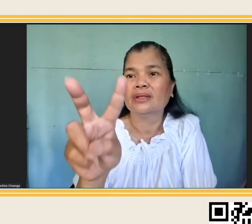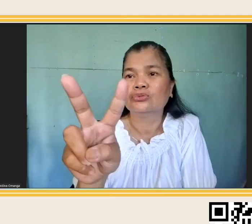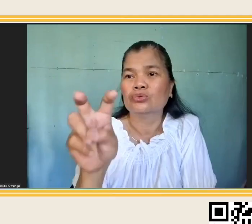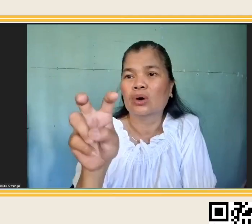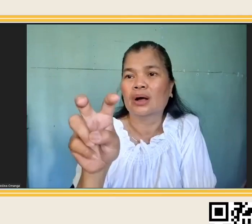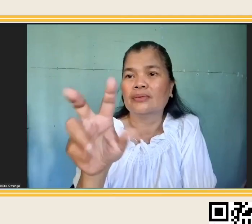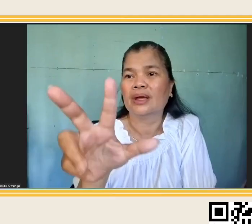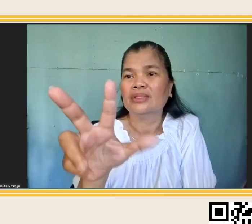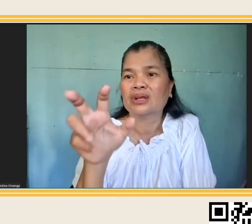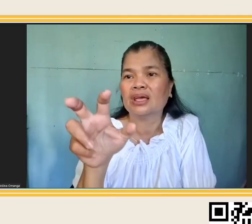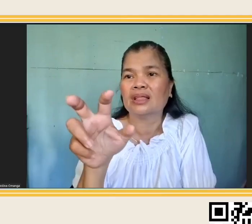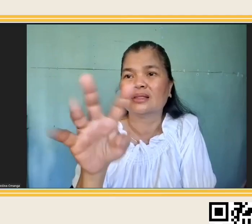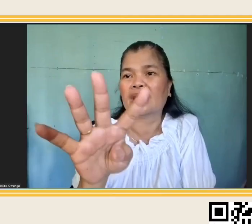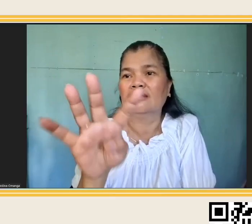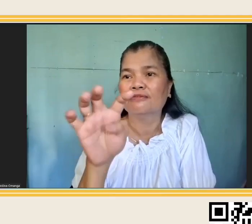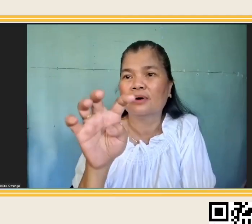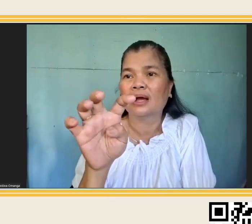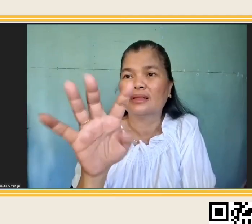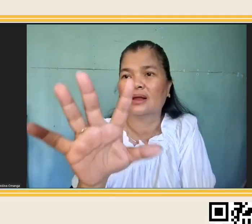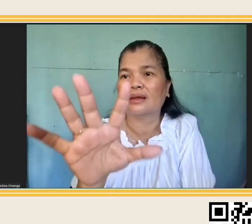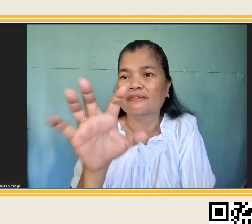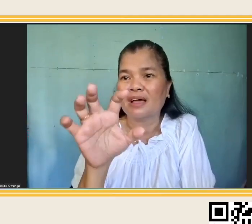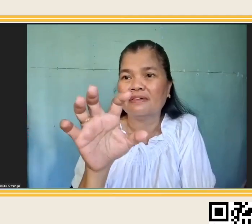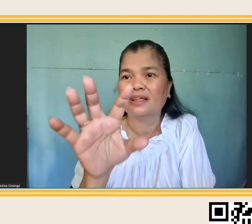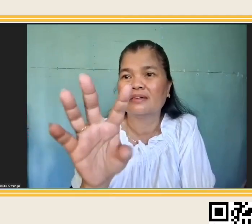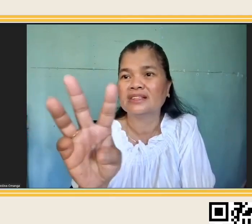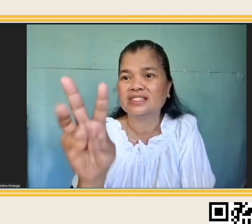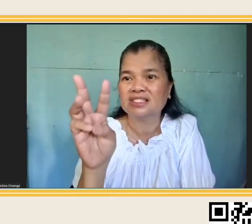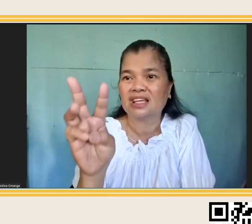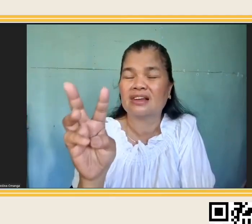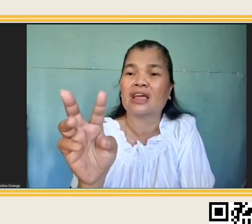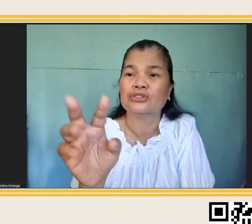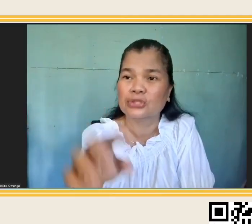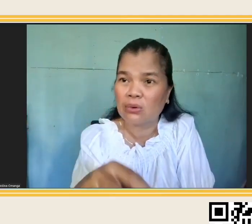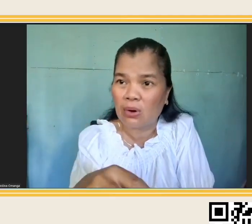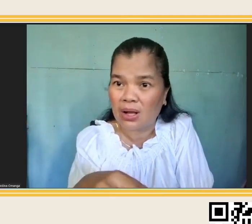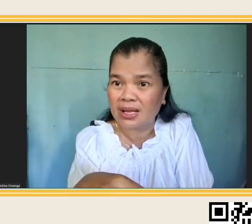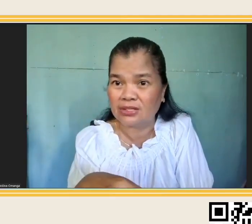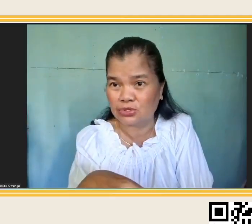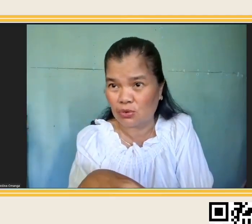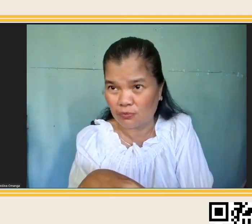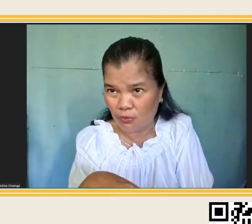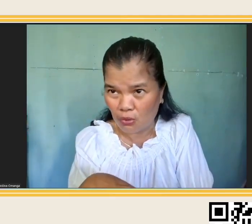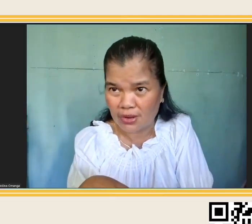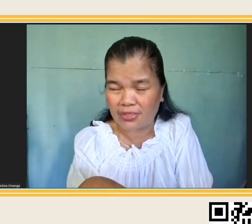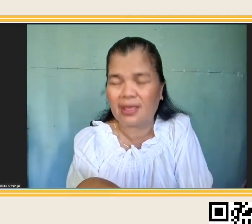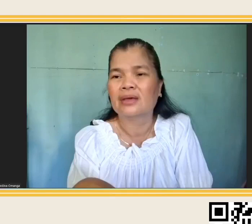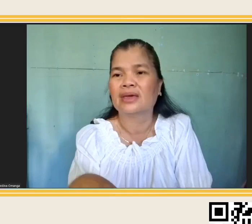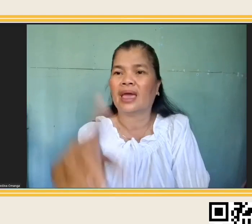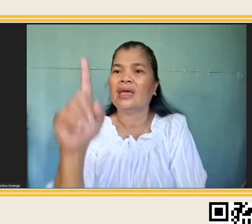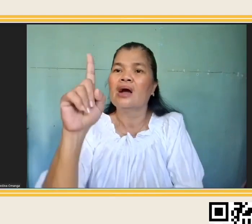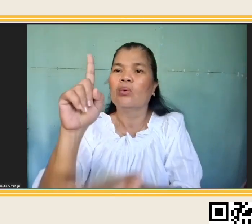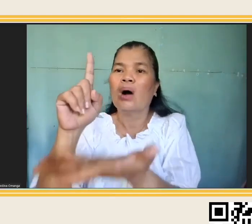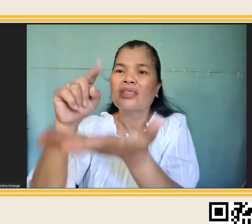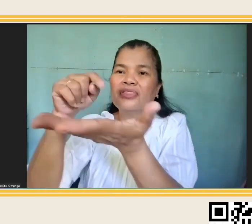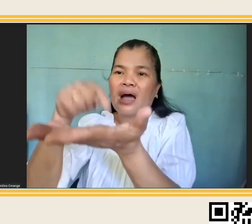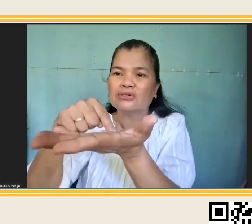100, 200, 300, 400, 500, 600, and so on and so forth.